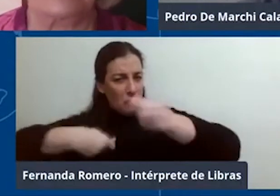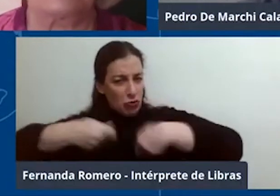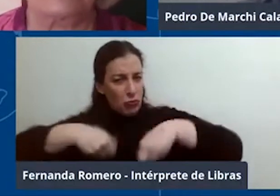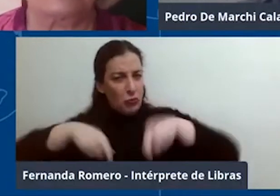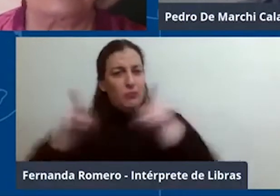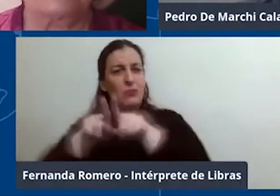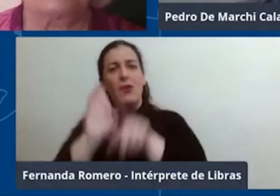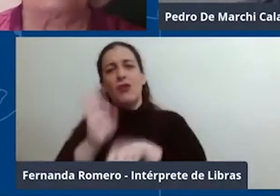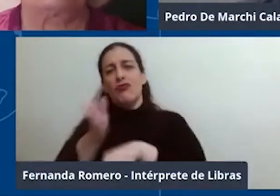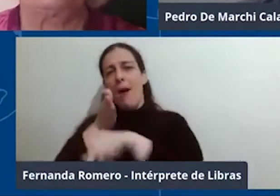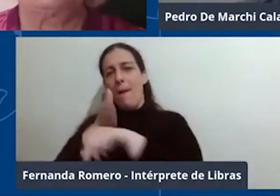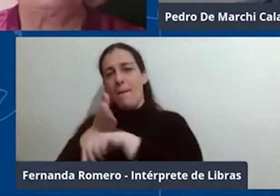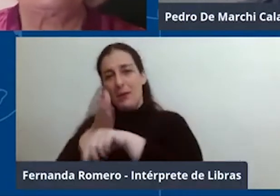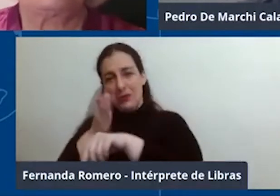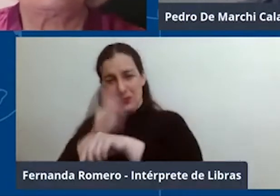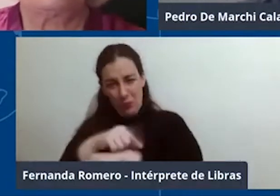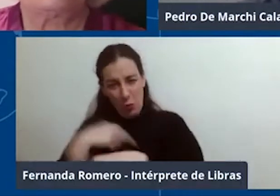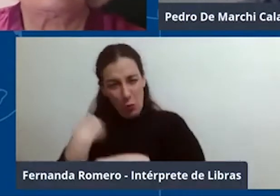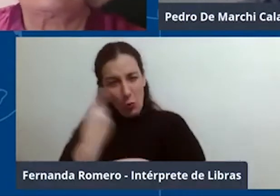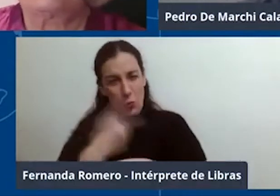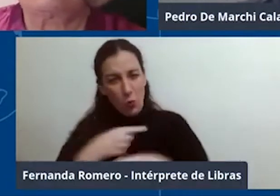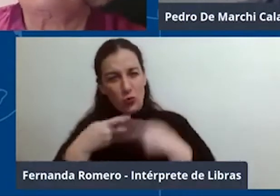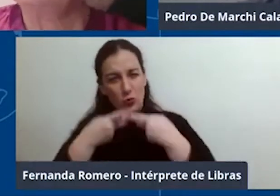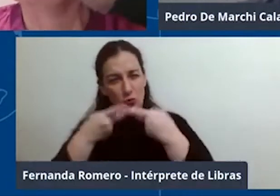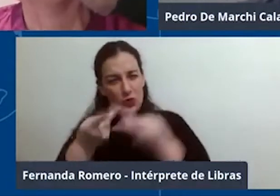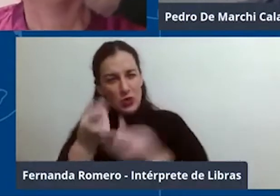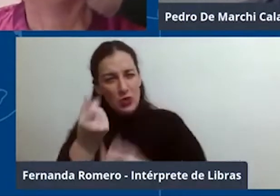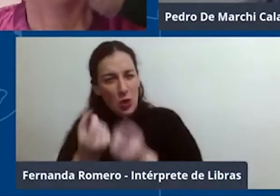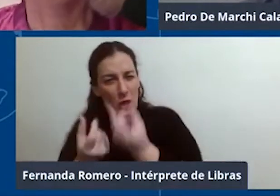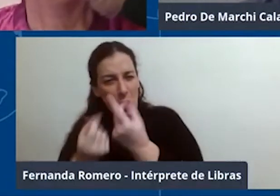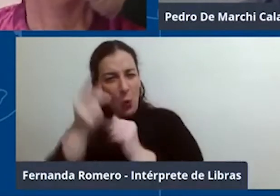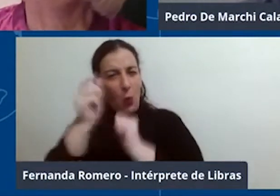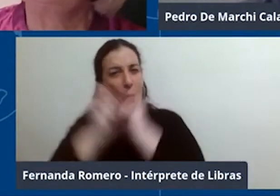como a senhora mencionou, no Rio Grande do Sul, visitando algumas empresas e está